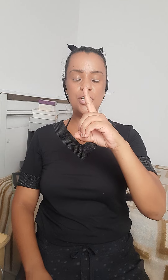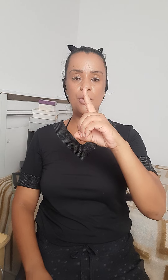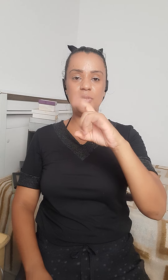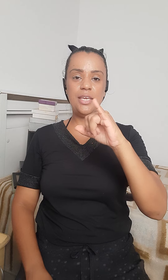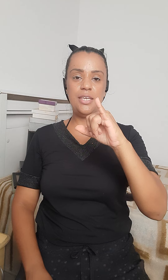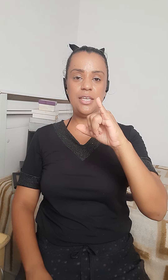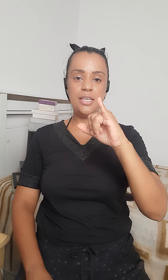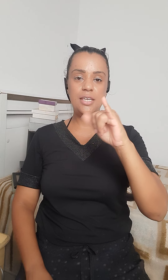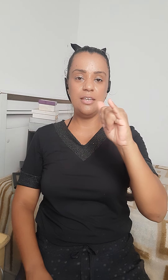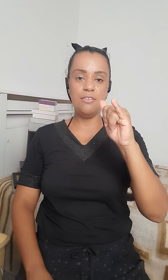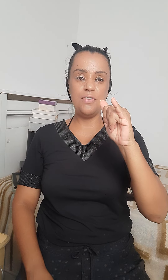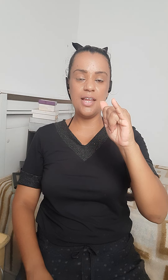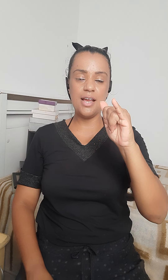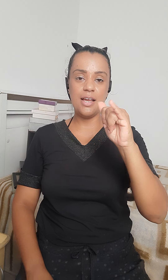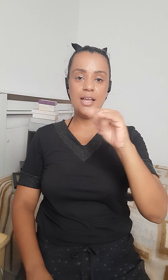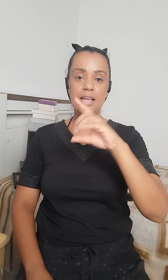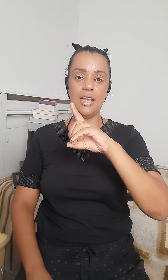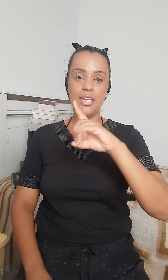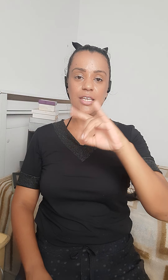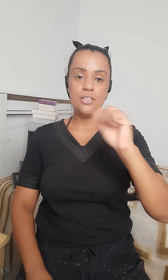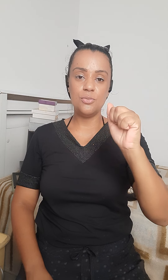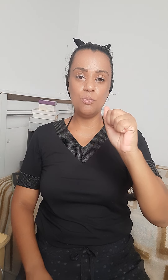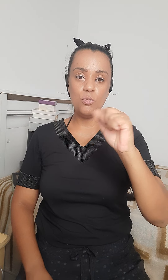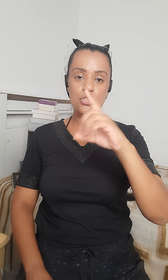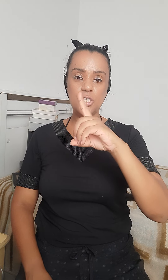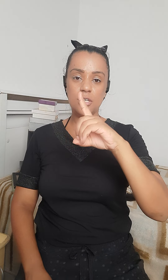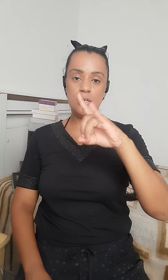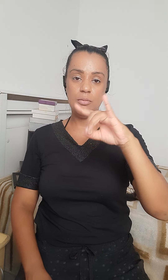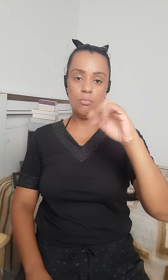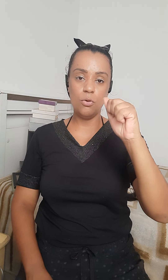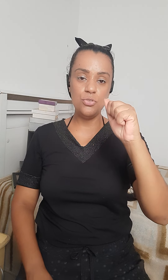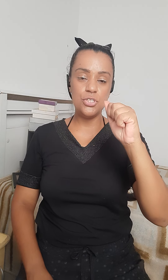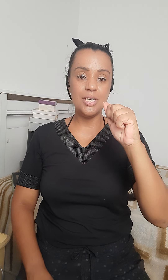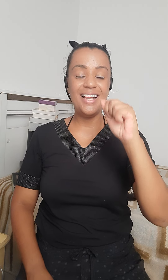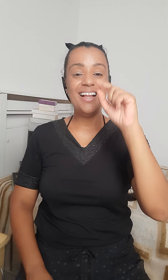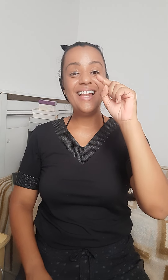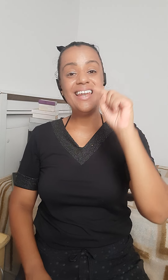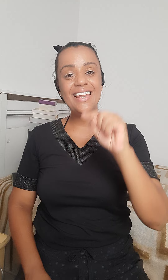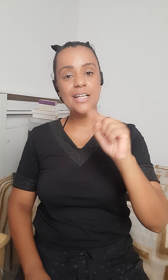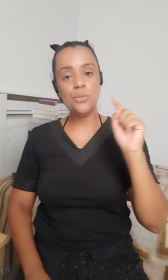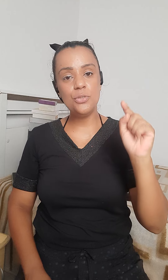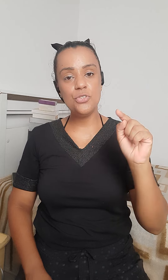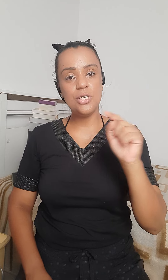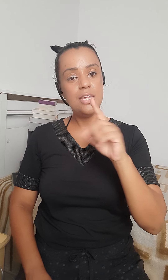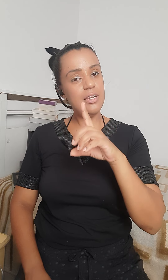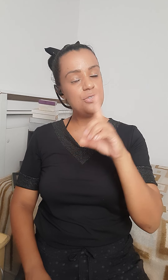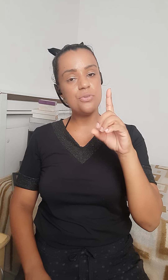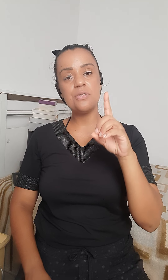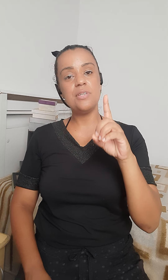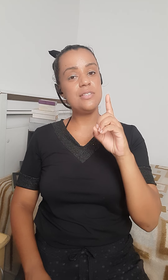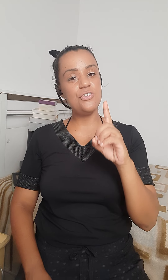o DI e vira A. Bom dia, bom dia. Lá no Rio de Janeiro, eles usam esse